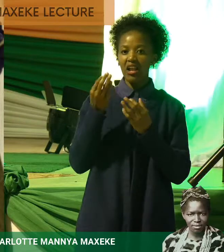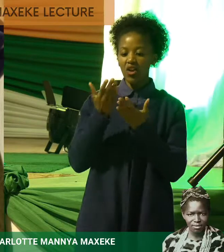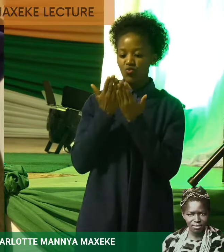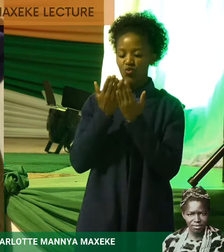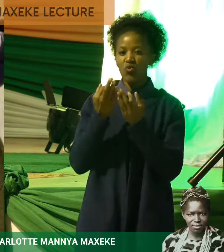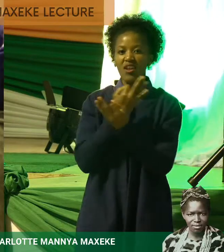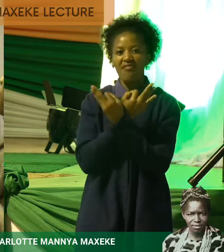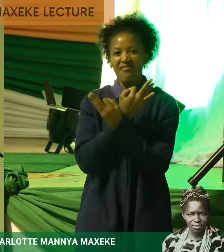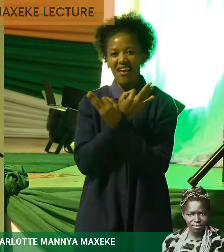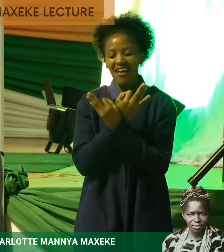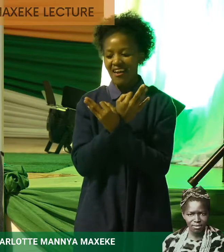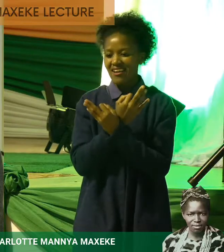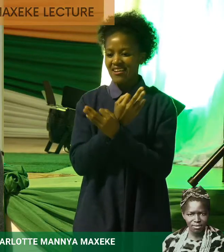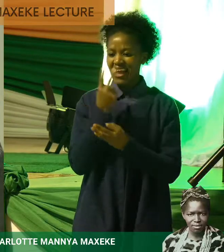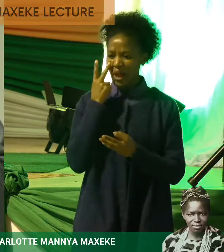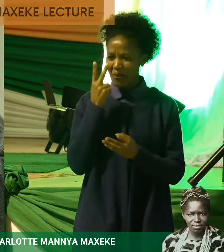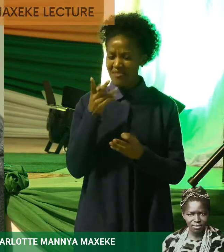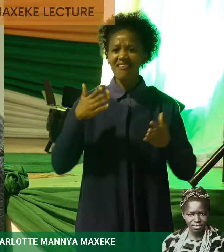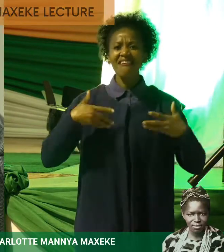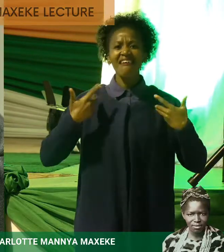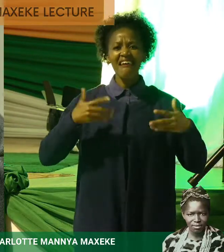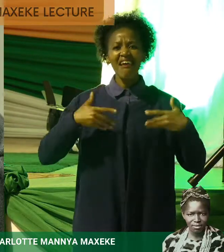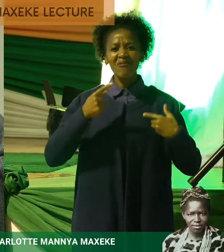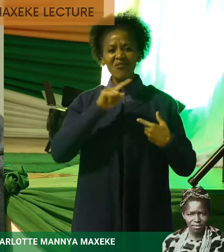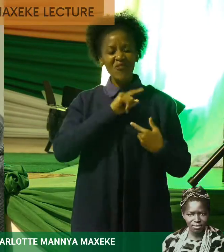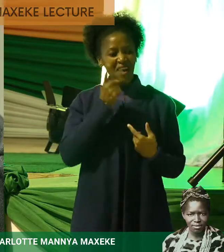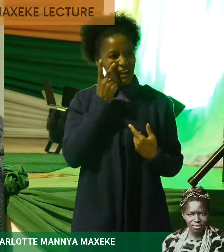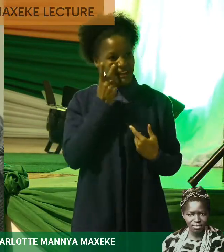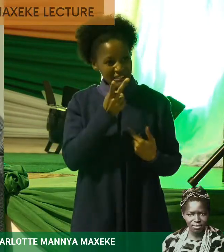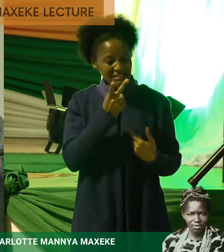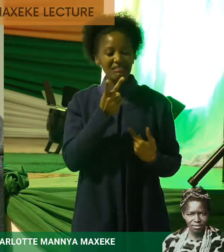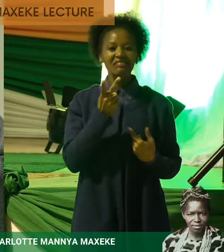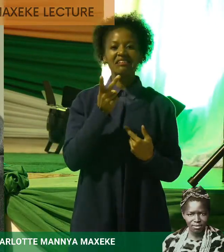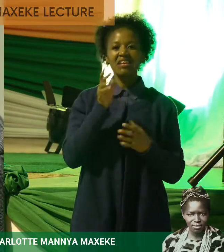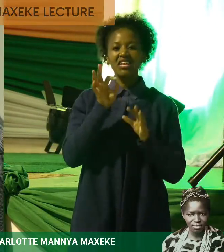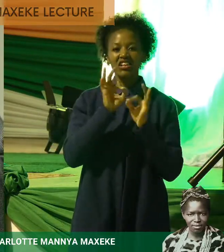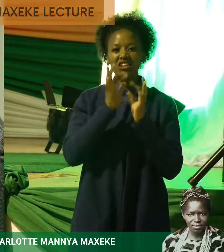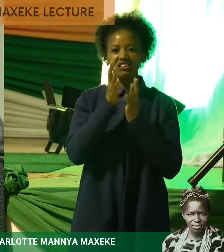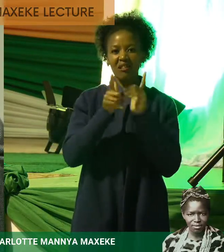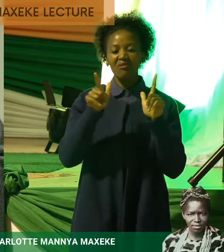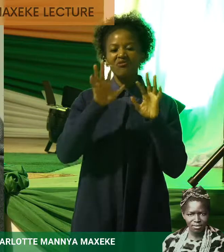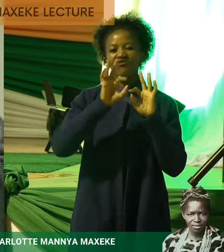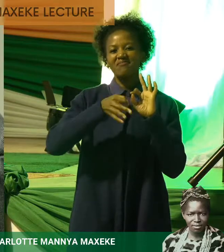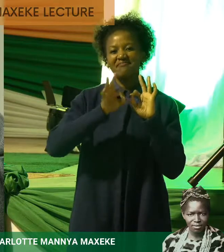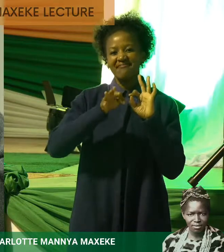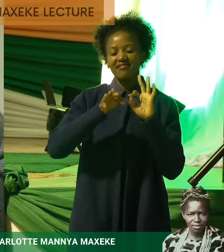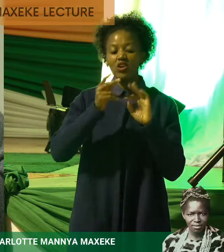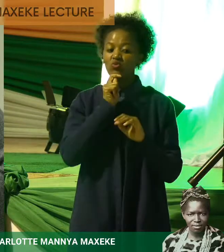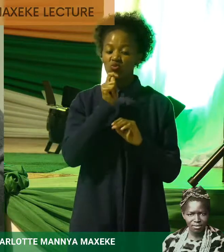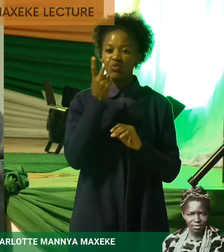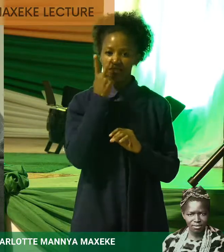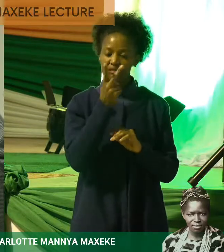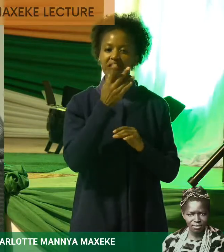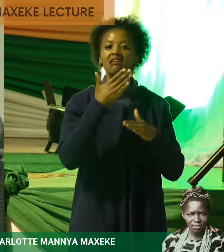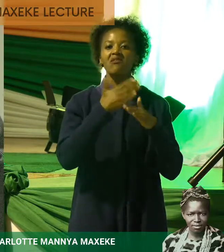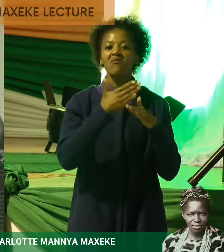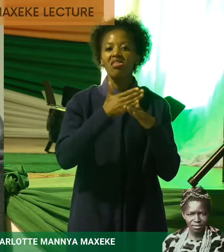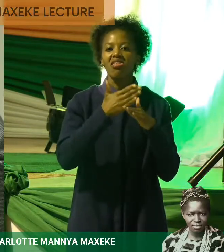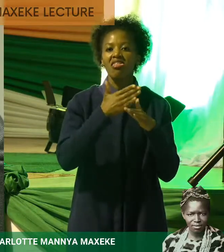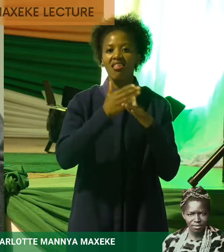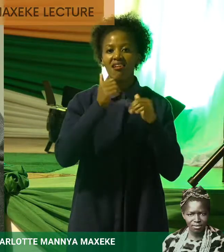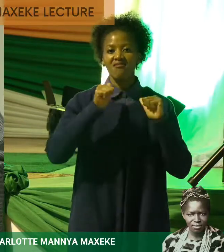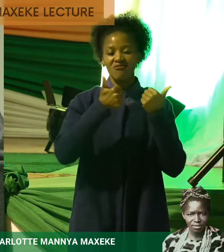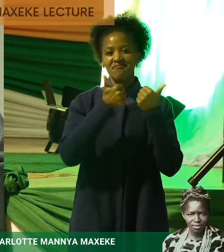ndiye ndambona uba uhappy. Siyabona ukuba kuyasetyenzwa kakhulu. Siyibulela kakhulu le ntetho imandi